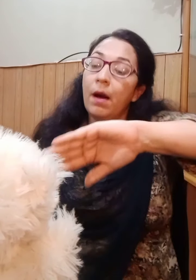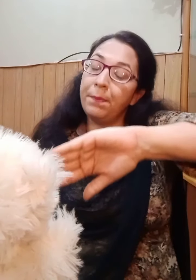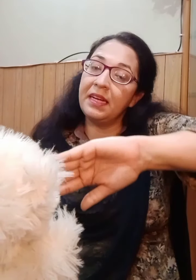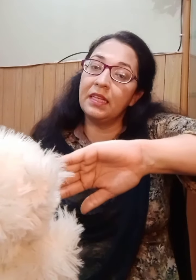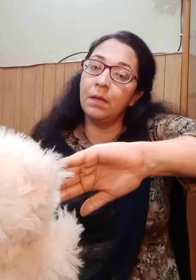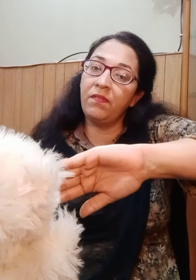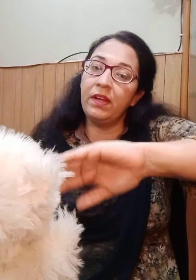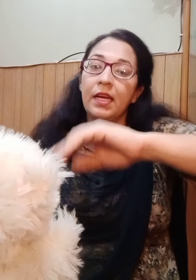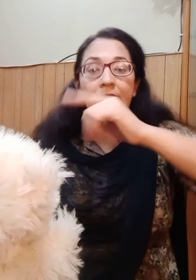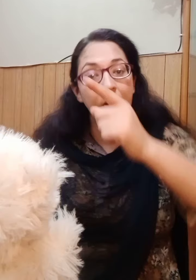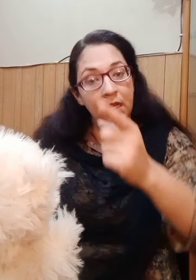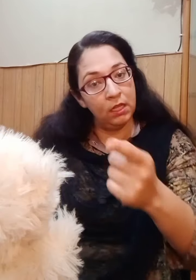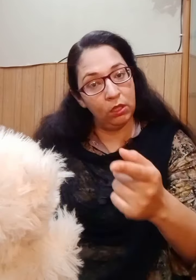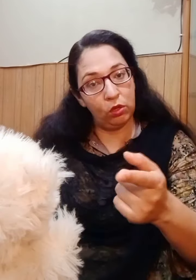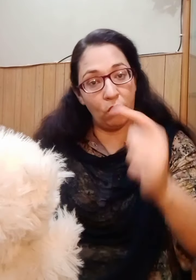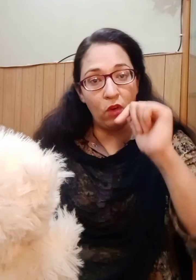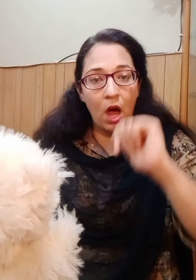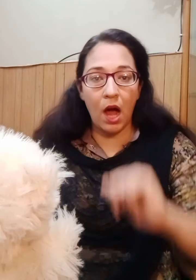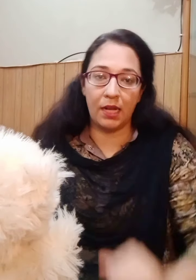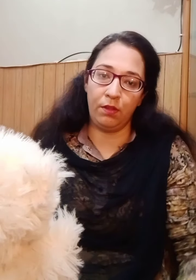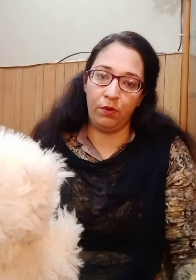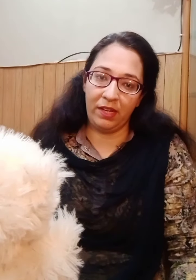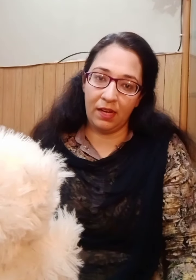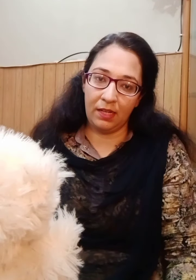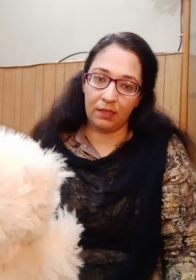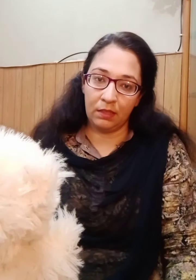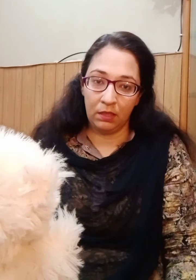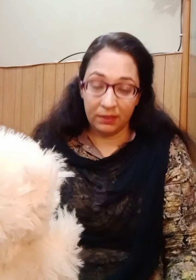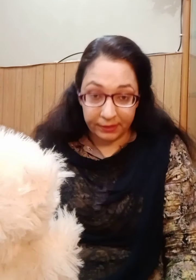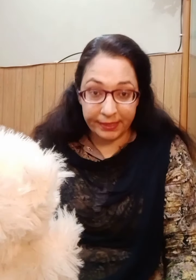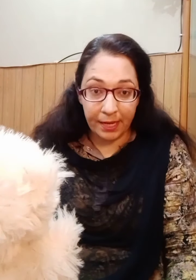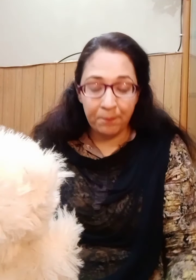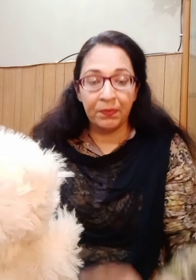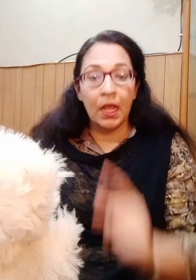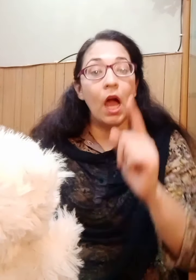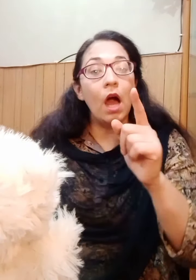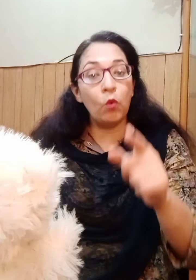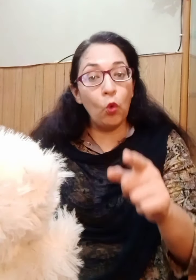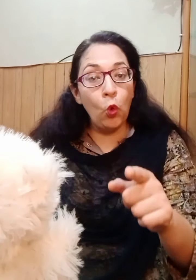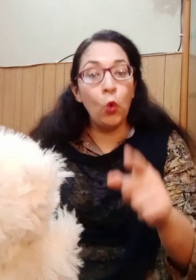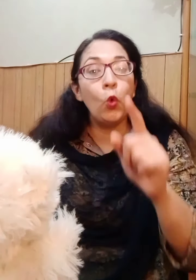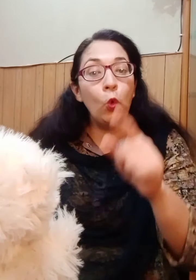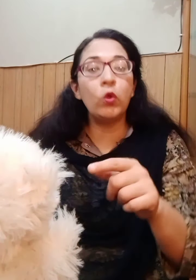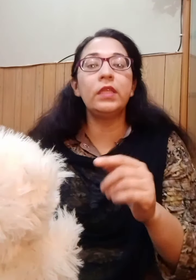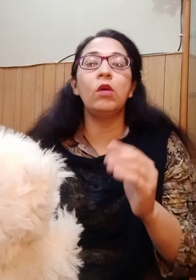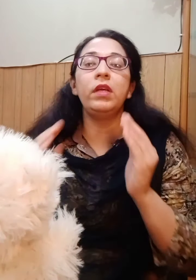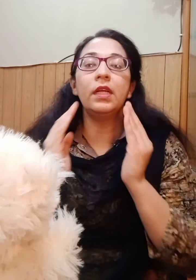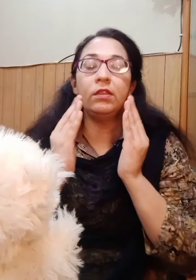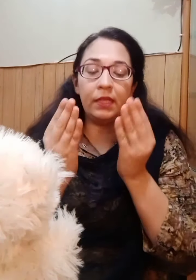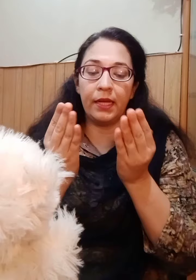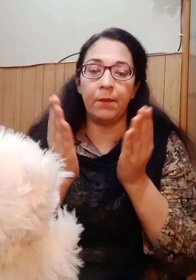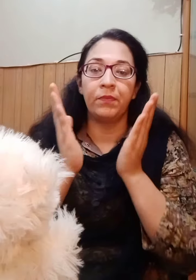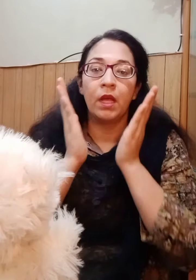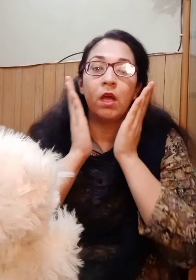हम अपनी गर्दन में करेगा तो वह आगे सामने आएगा ठीक है अब हुं किसान खेती